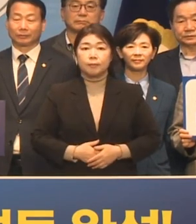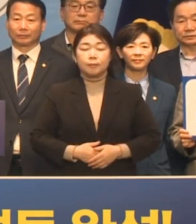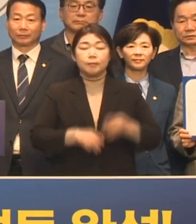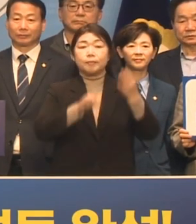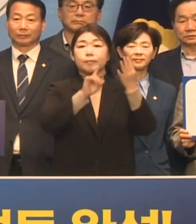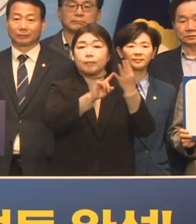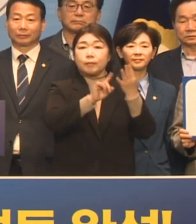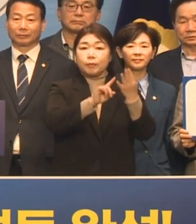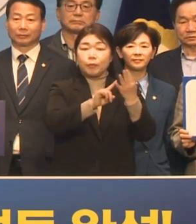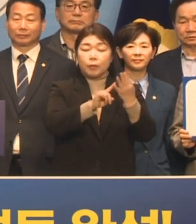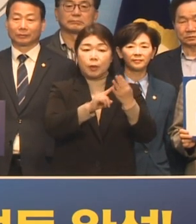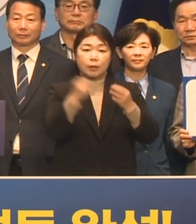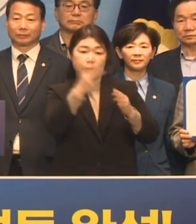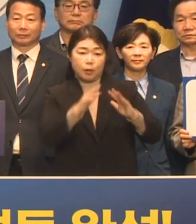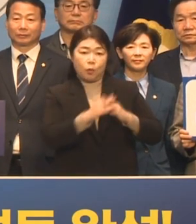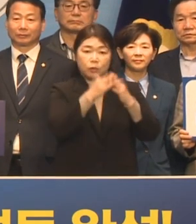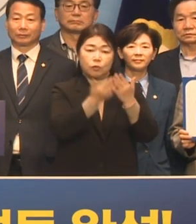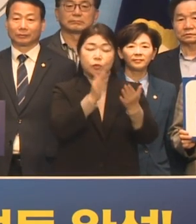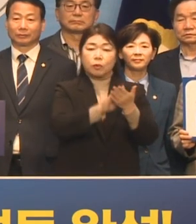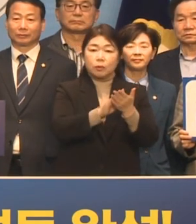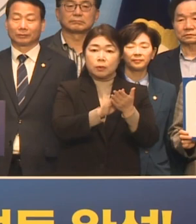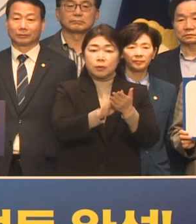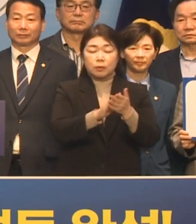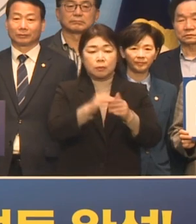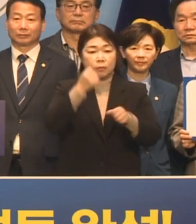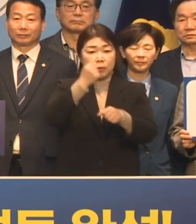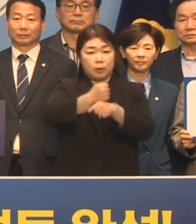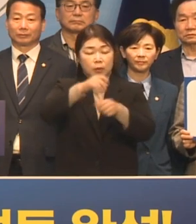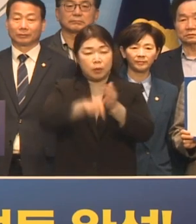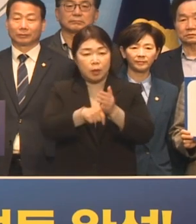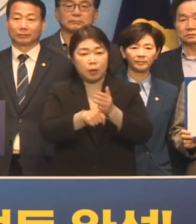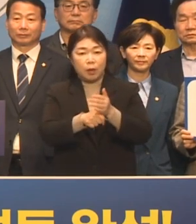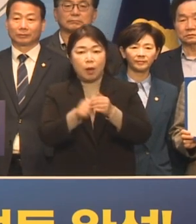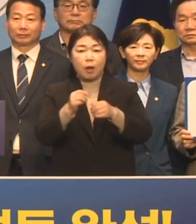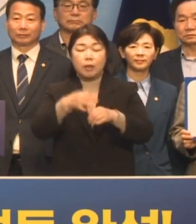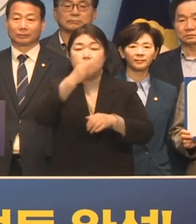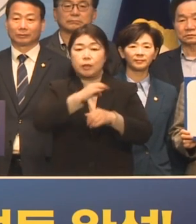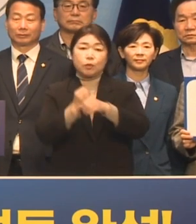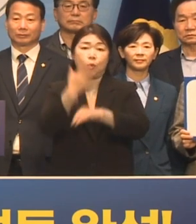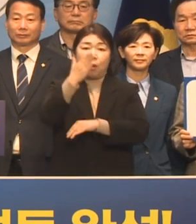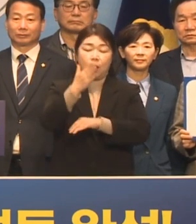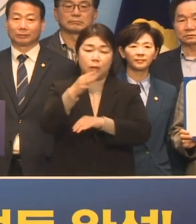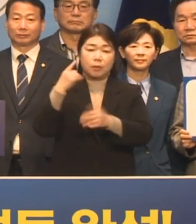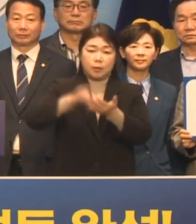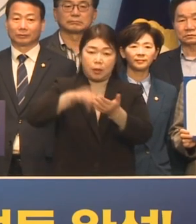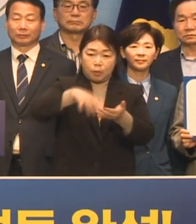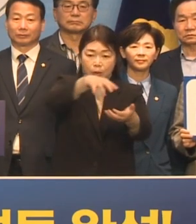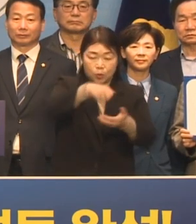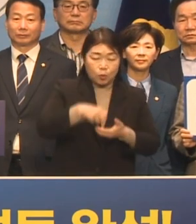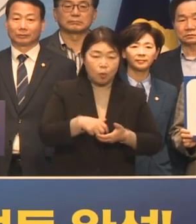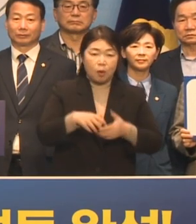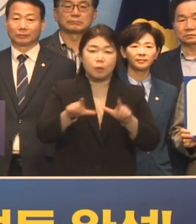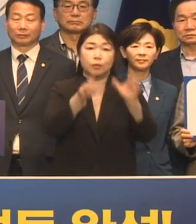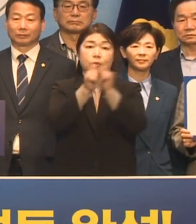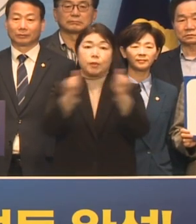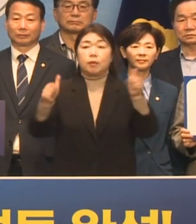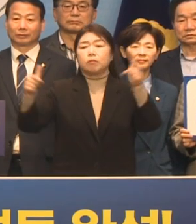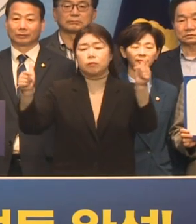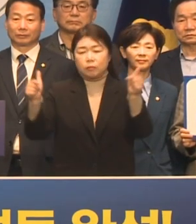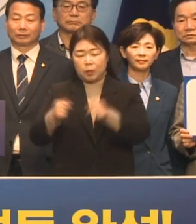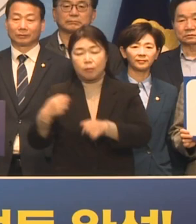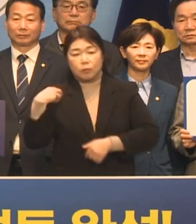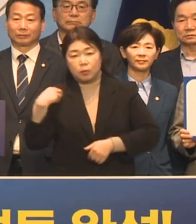넷째, 재건축 초과이익 환수세율을 완화해 주민 부담은 덜고 사업 진행 속도는